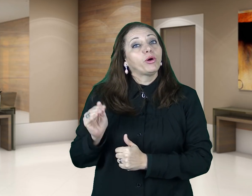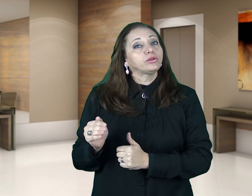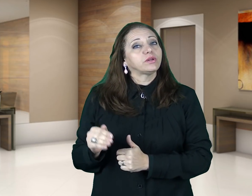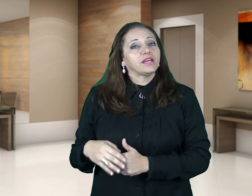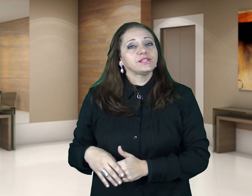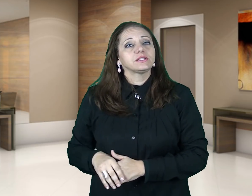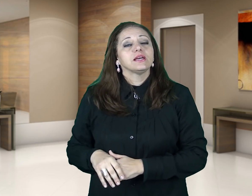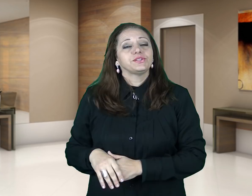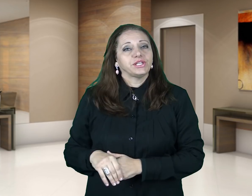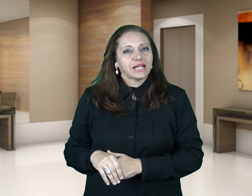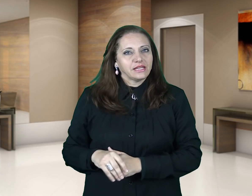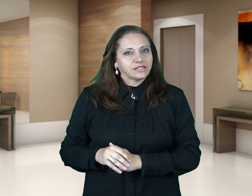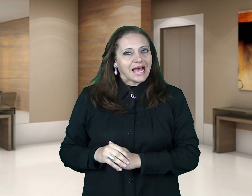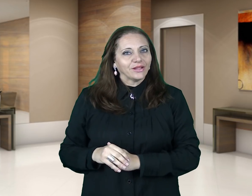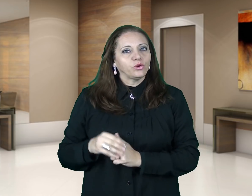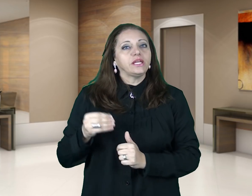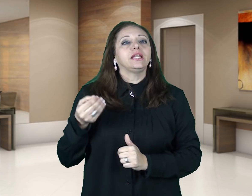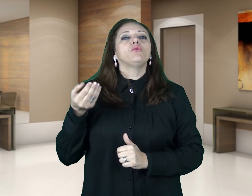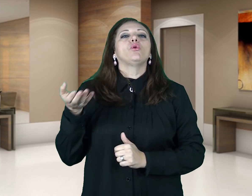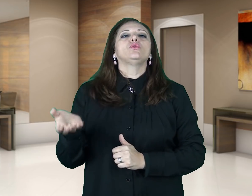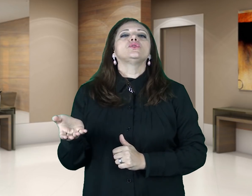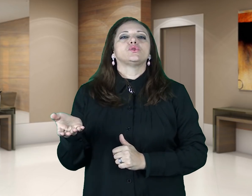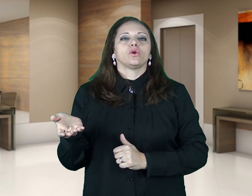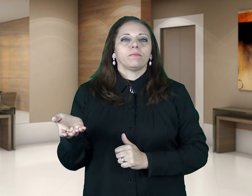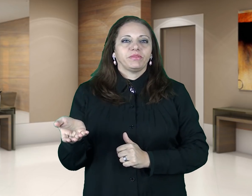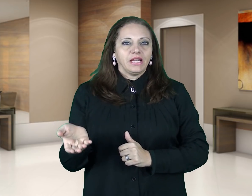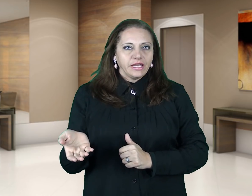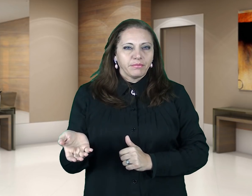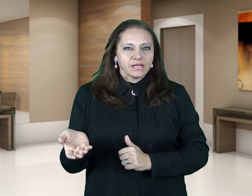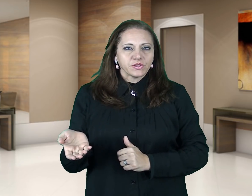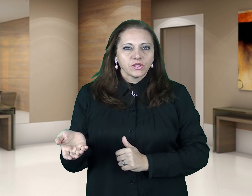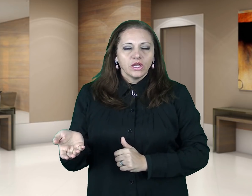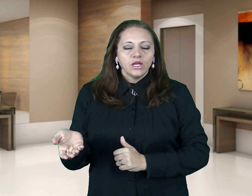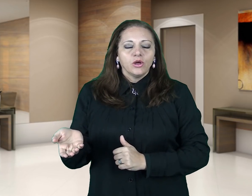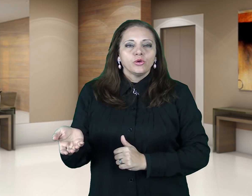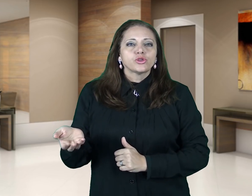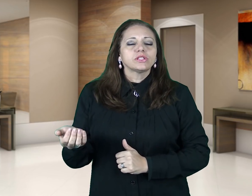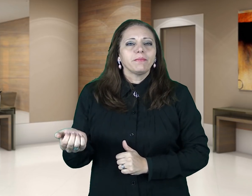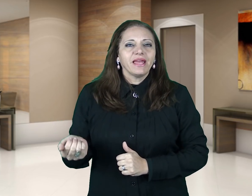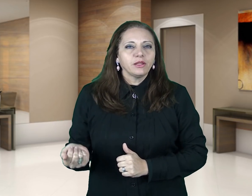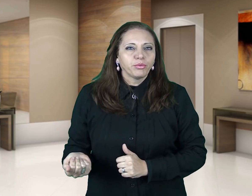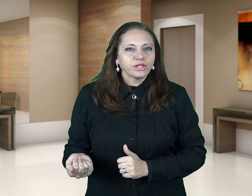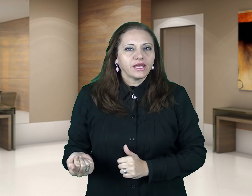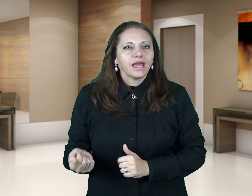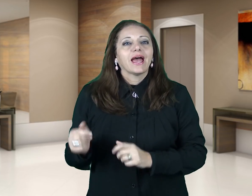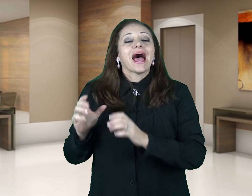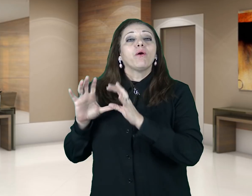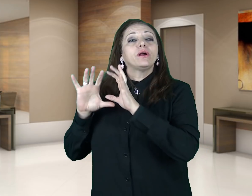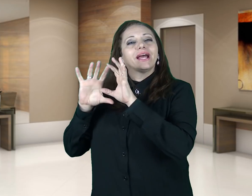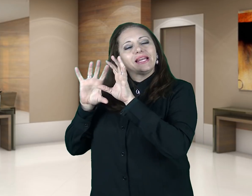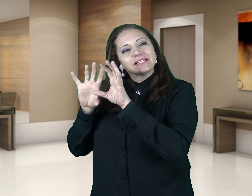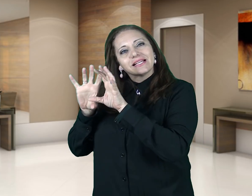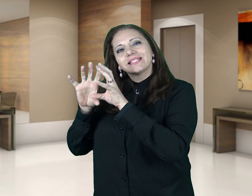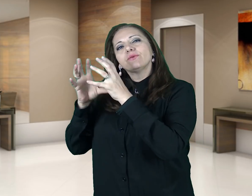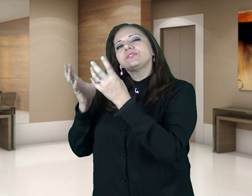ter o português sinalizado e não o uso de Libras. Justamente porque a